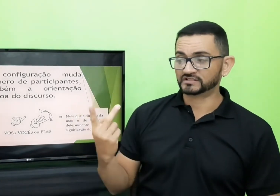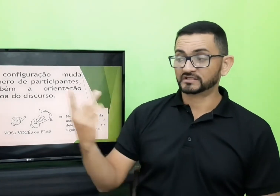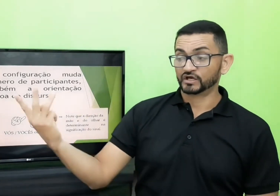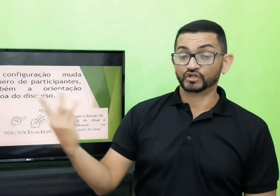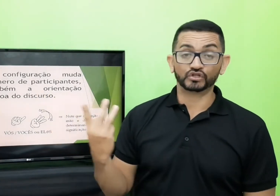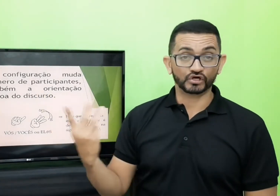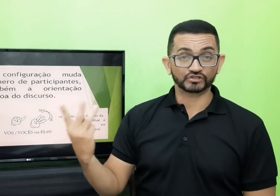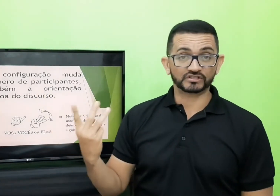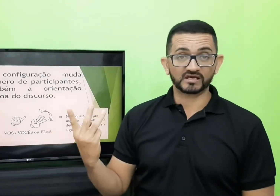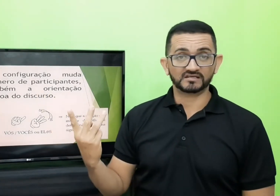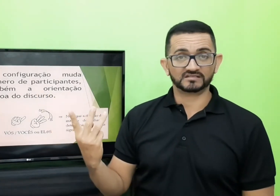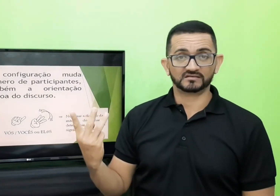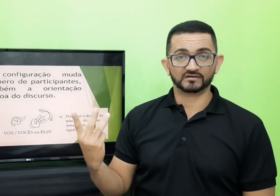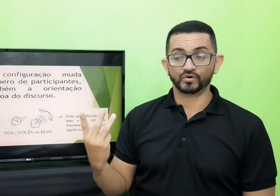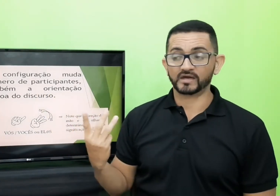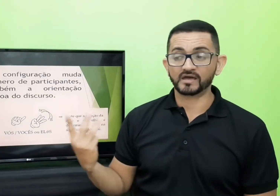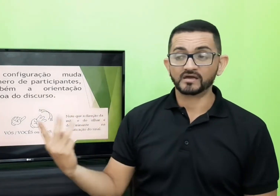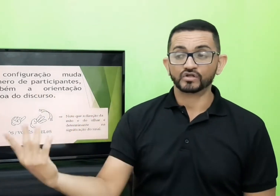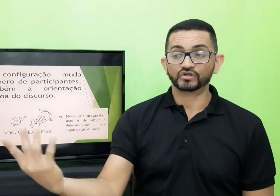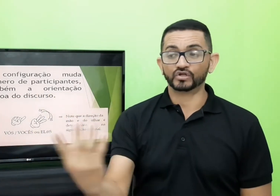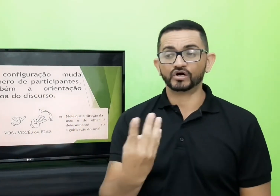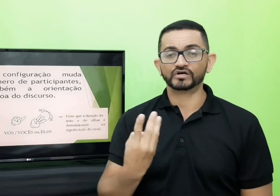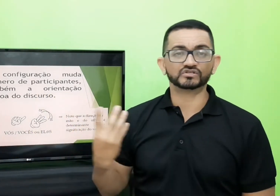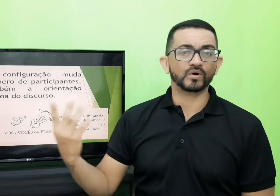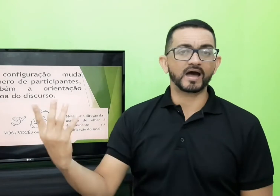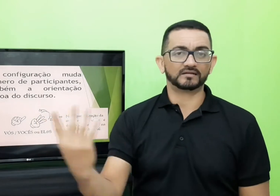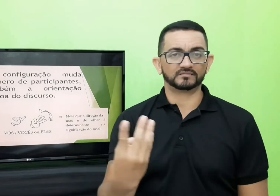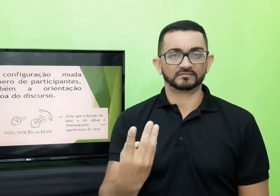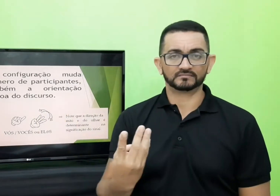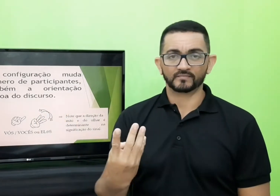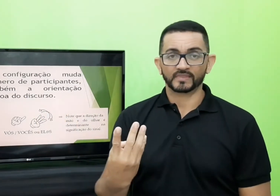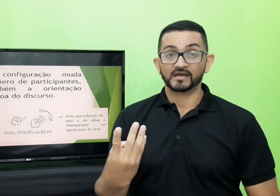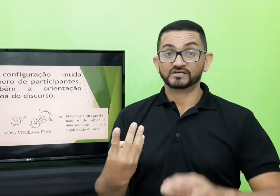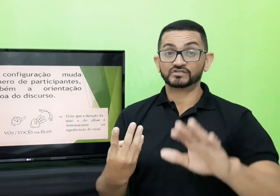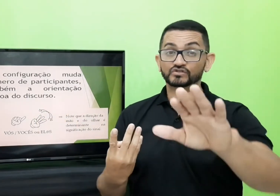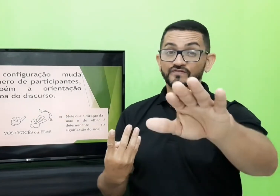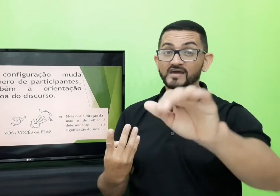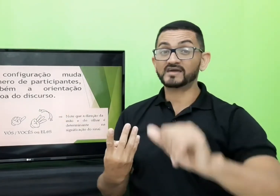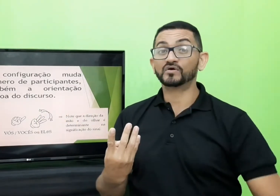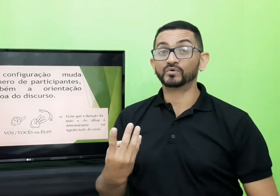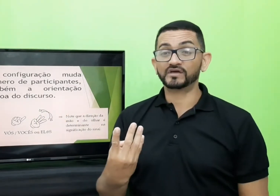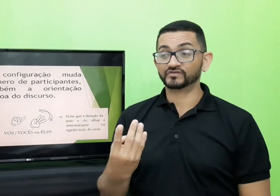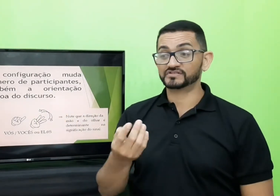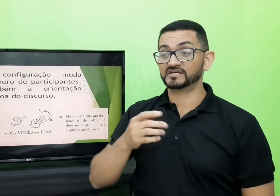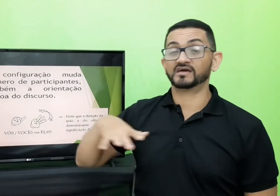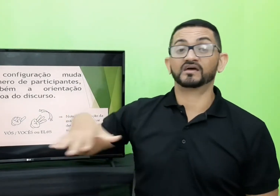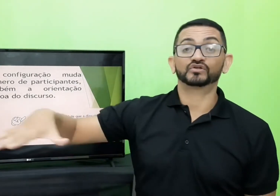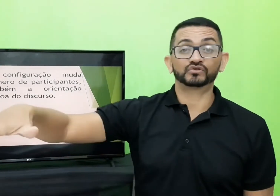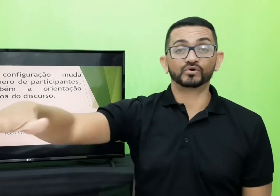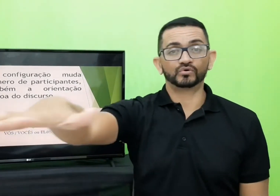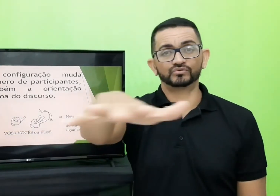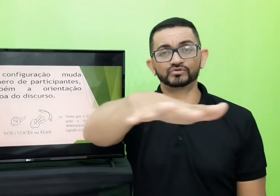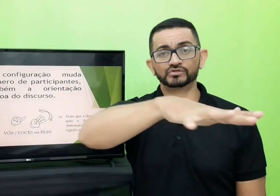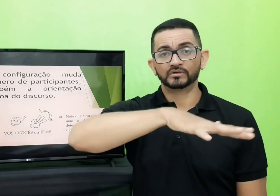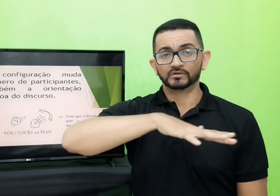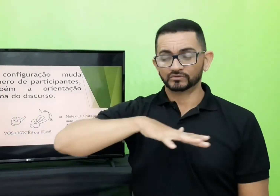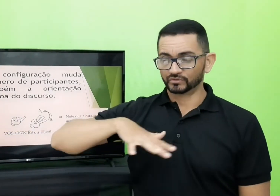dois. Nós três. Ok? Nós 4. Se eu tiver que incluir você,